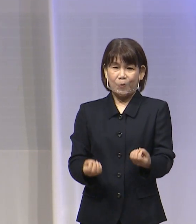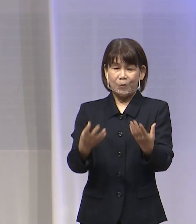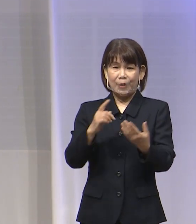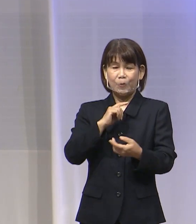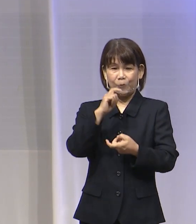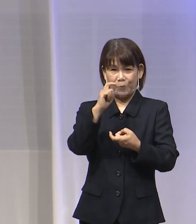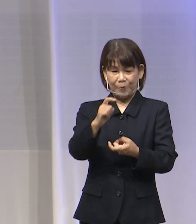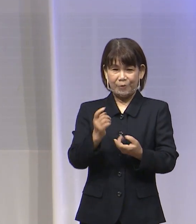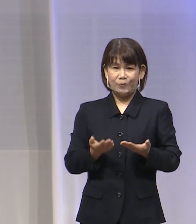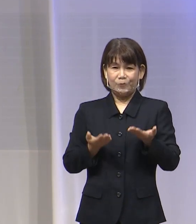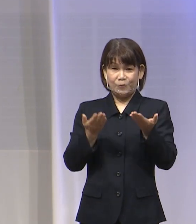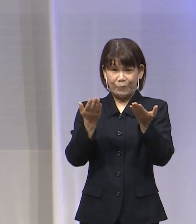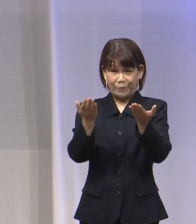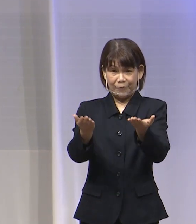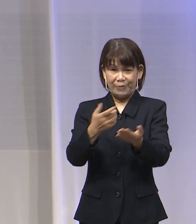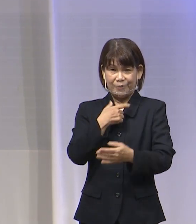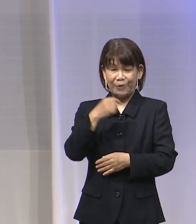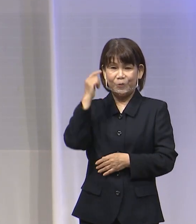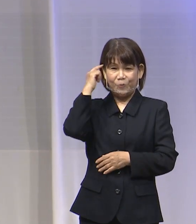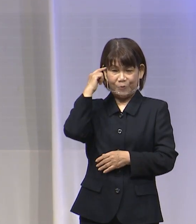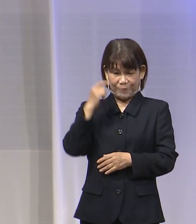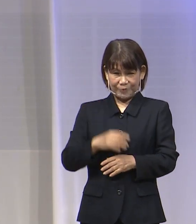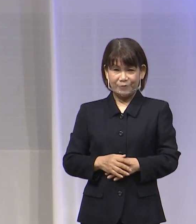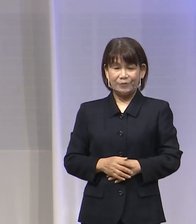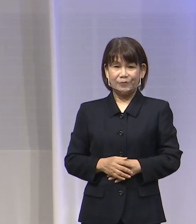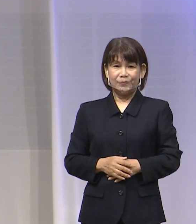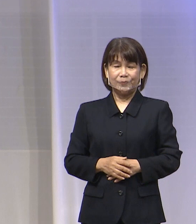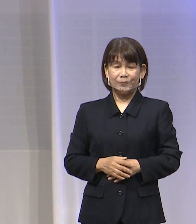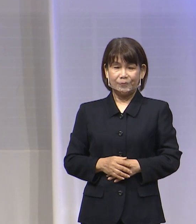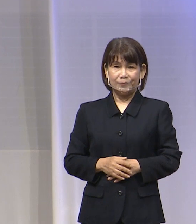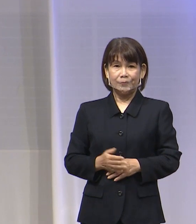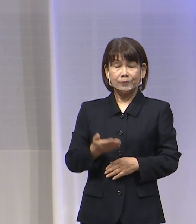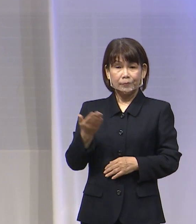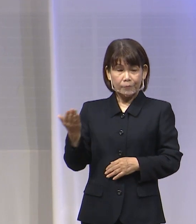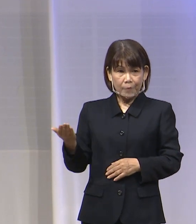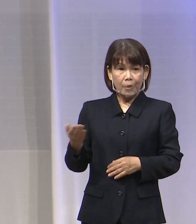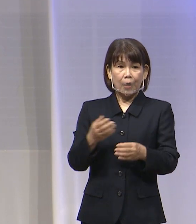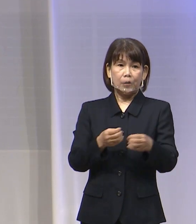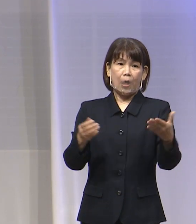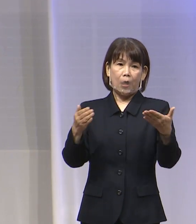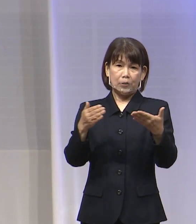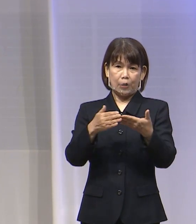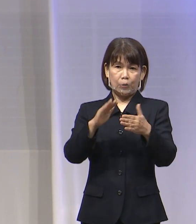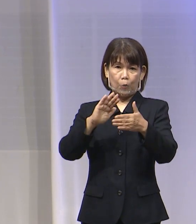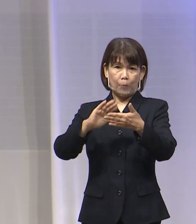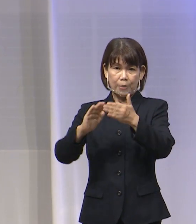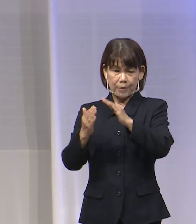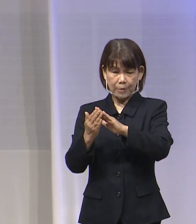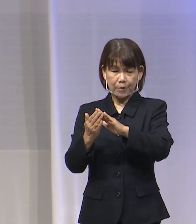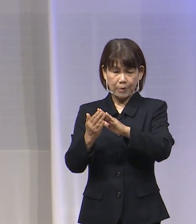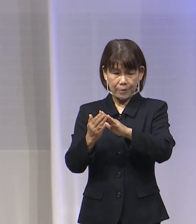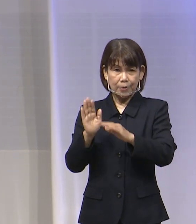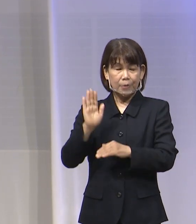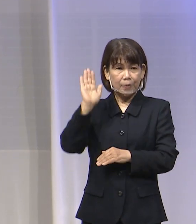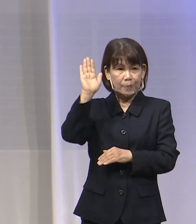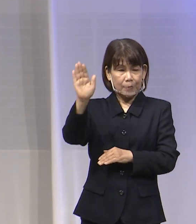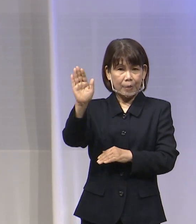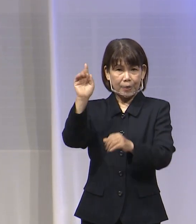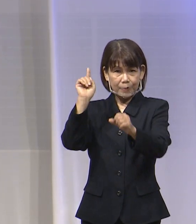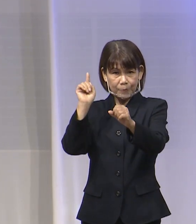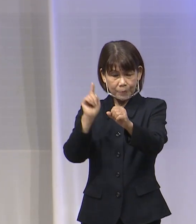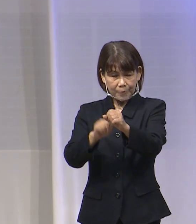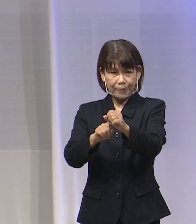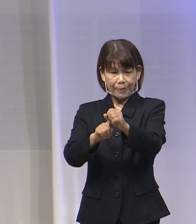ますさて長崎の町も今未来に向かって力強く